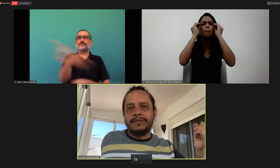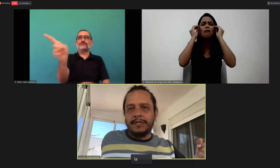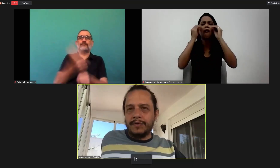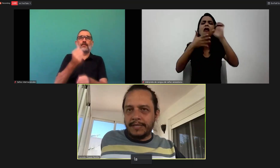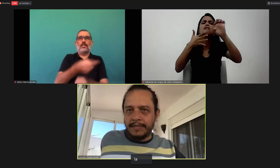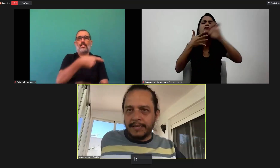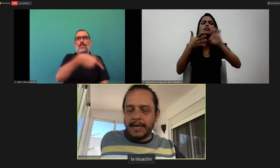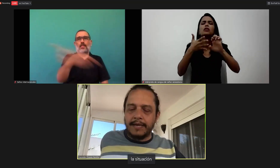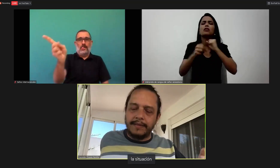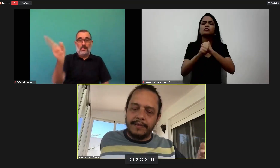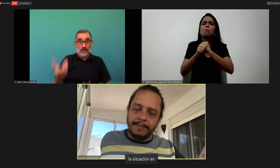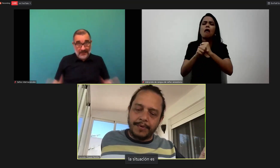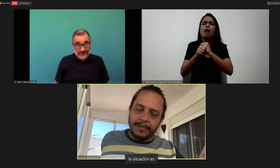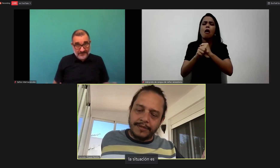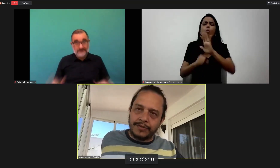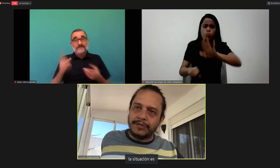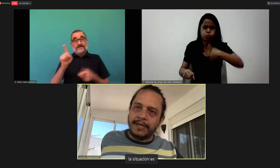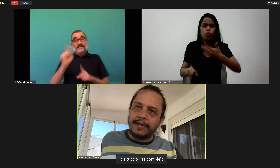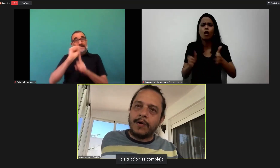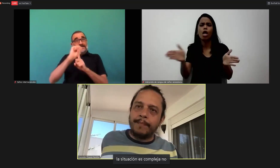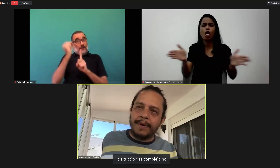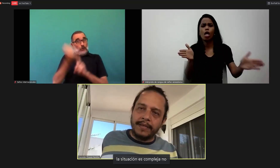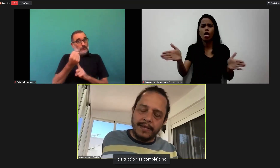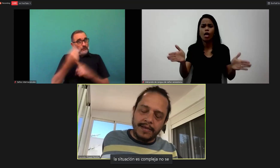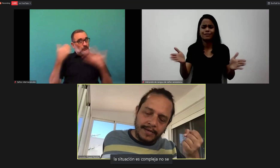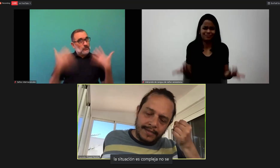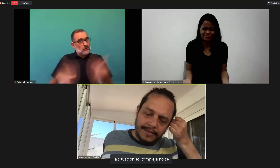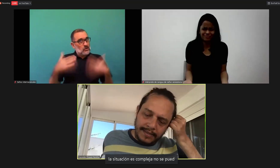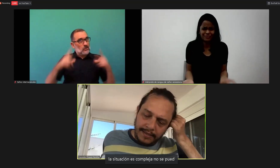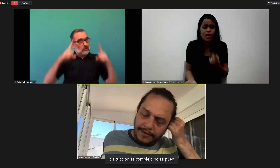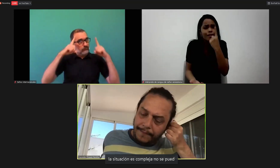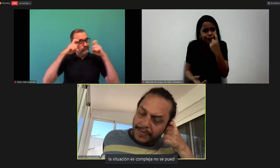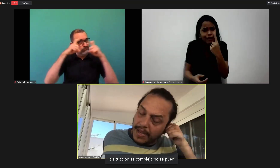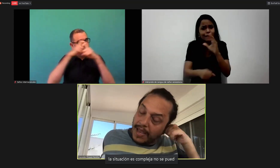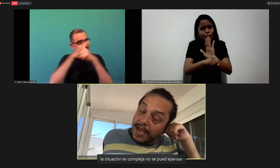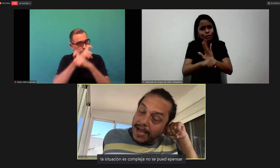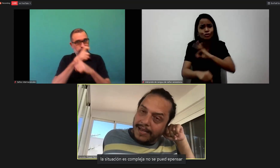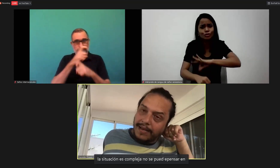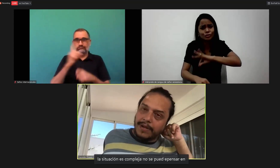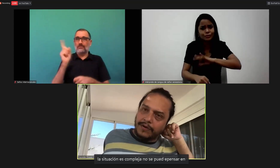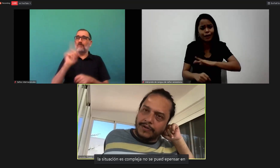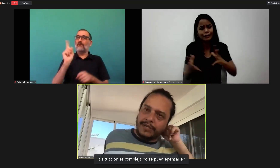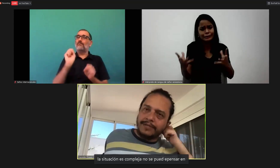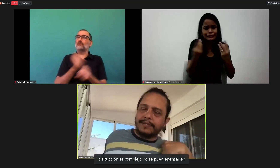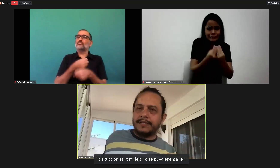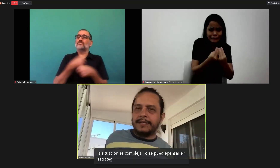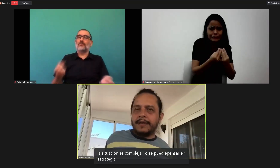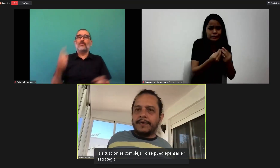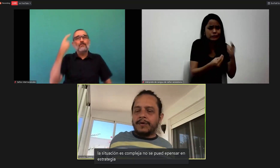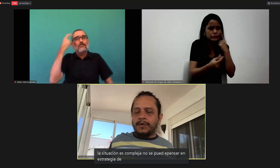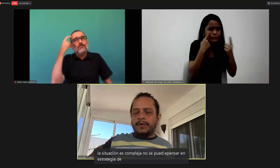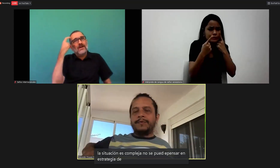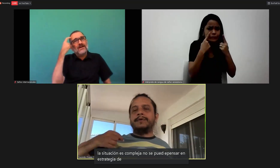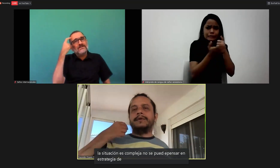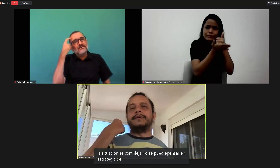empleo sin una estrategia de protección social que acompañe en este sentido. Hay algunas cosas que tienen que ver con cómo